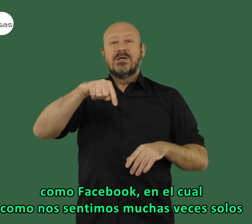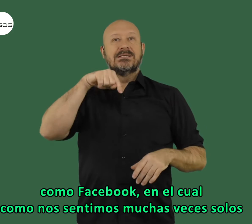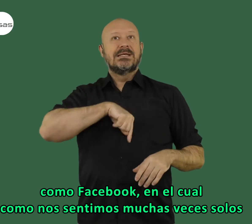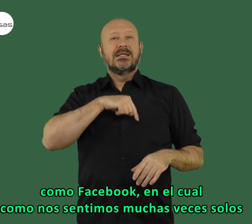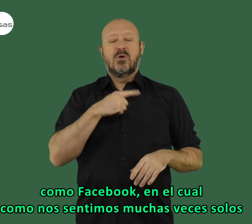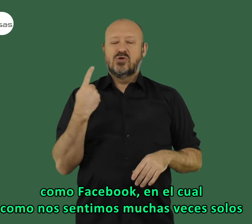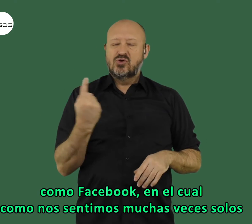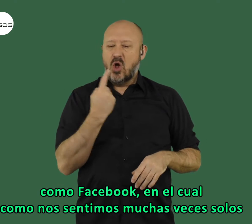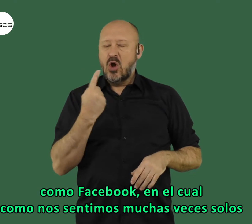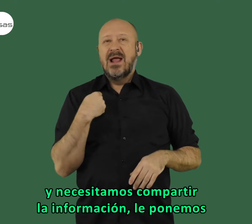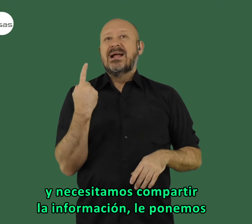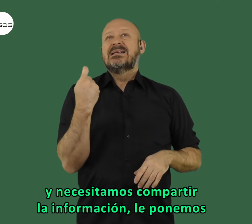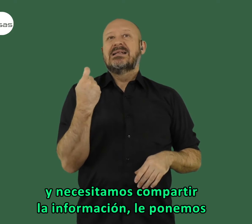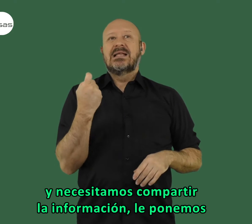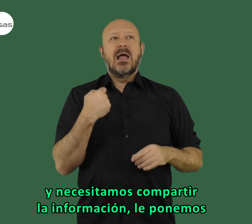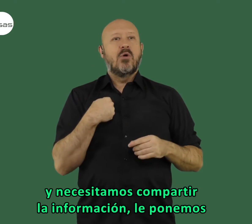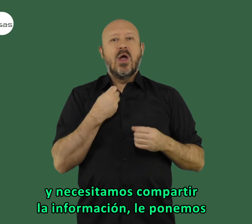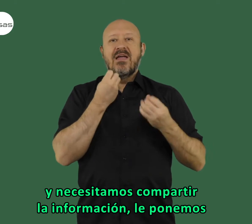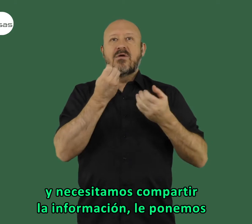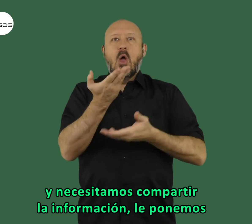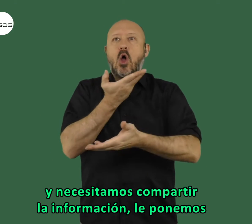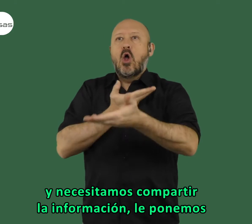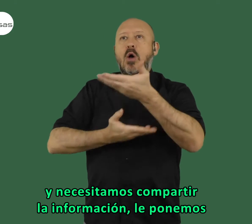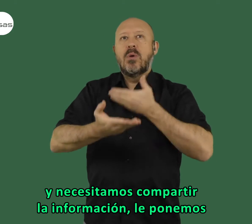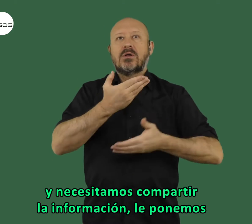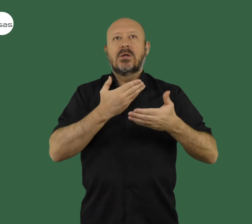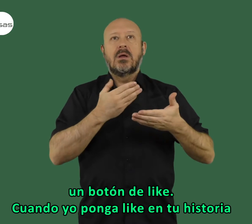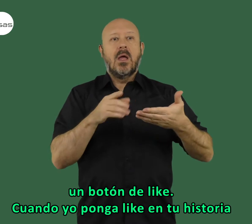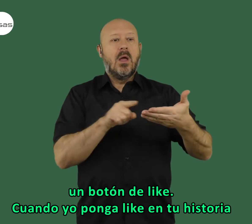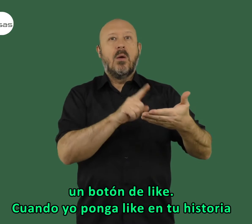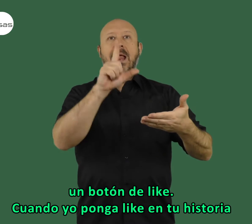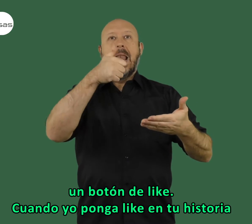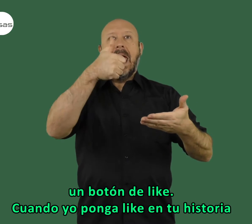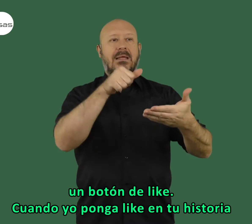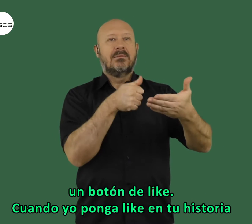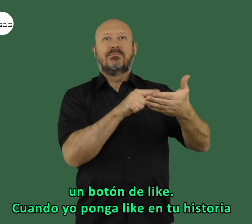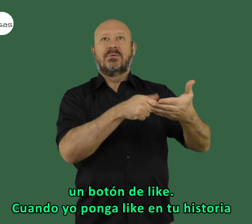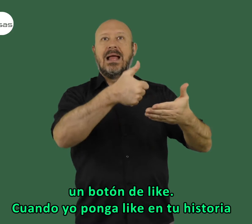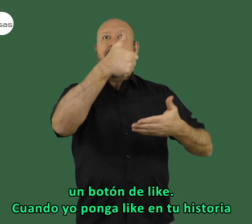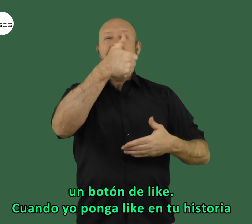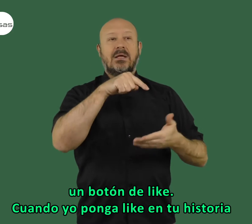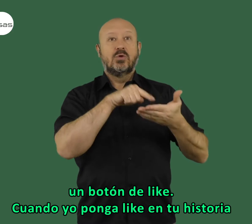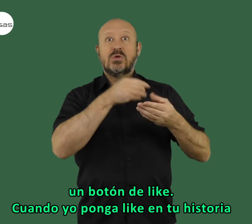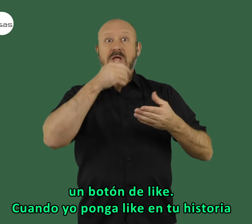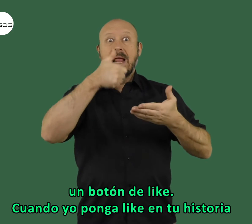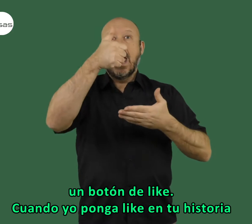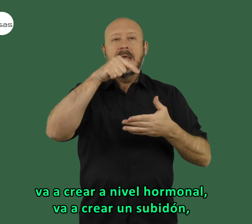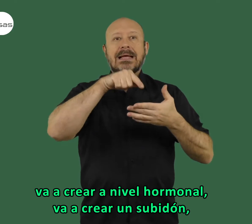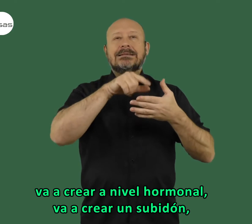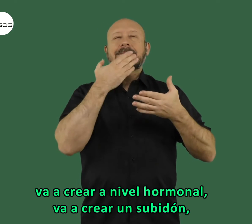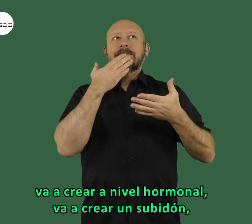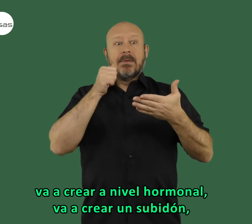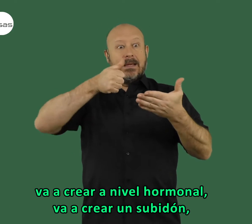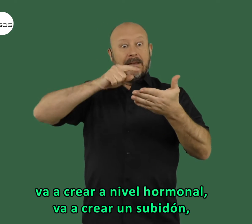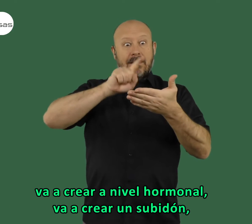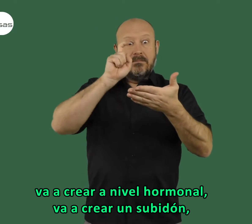como nos sentimos muchas veces solos y necesitamos compartir la información, le ponemos un botón de like. Cuando yo ponga like en tu historia, va